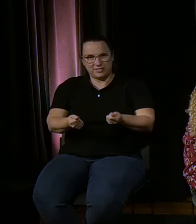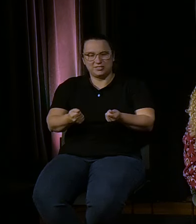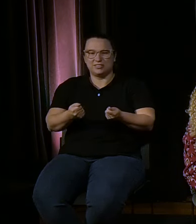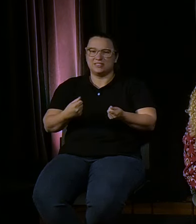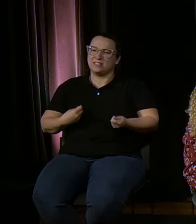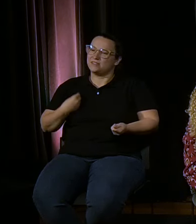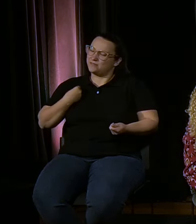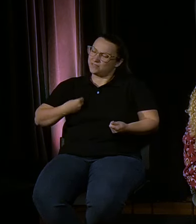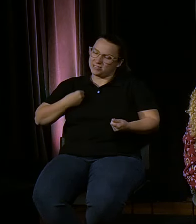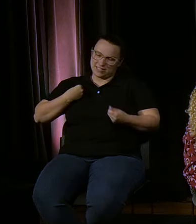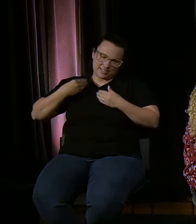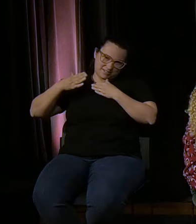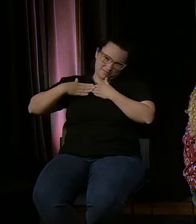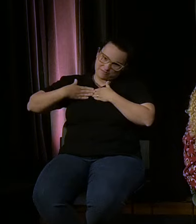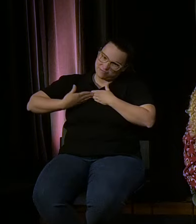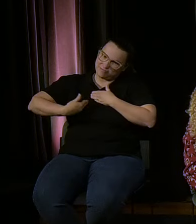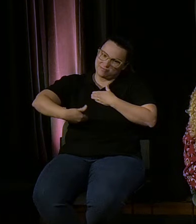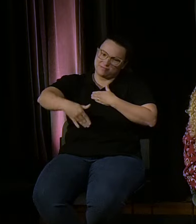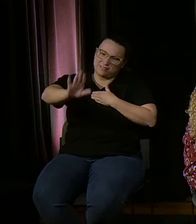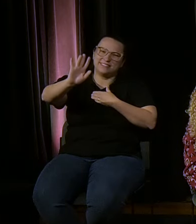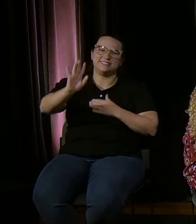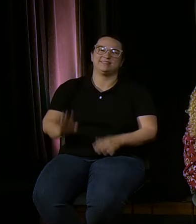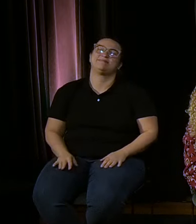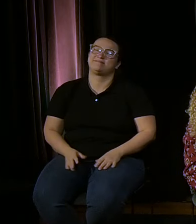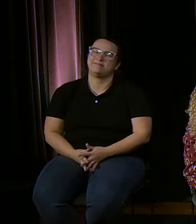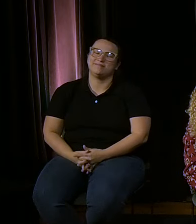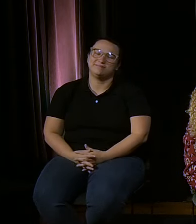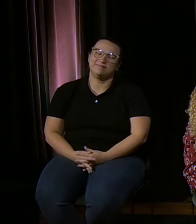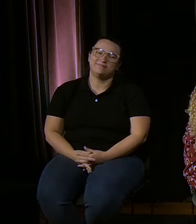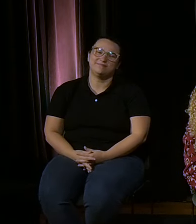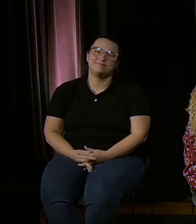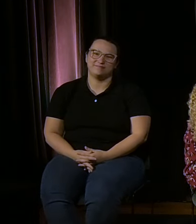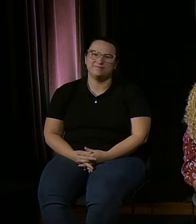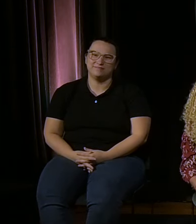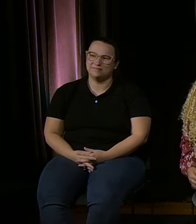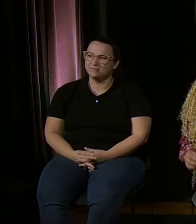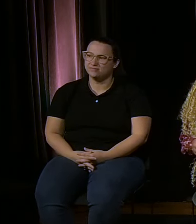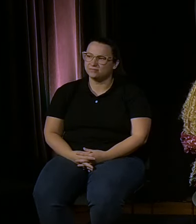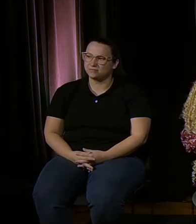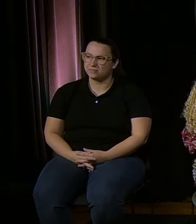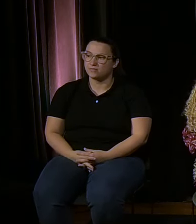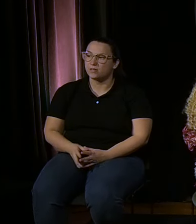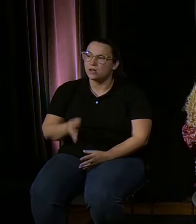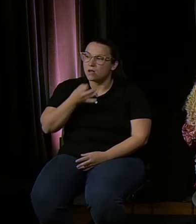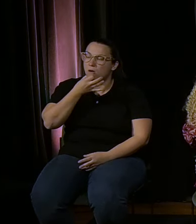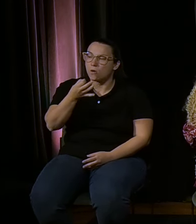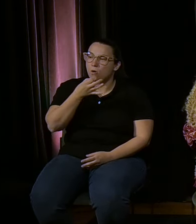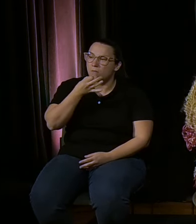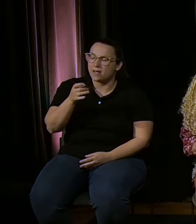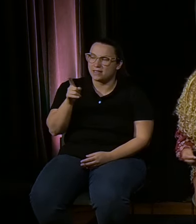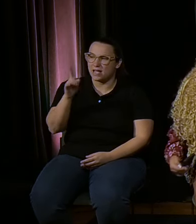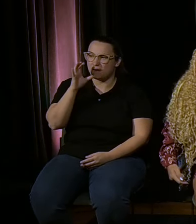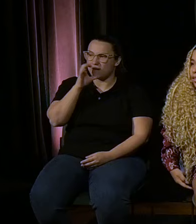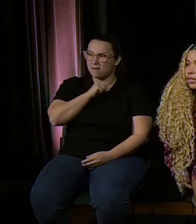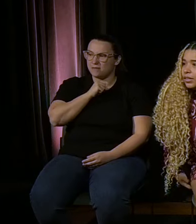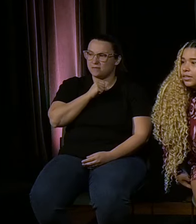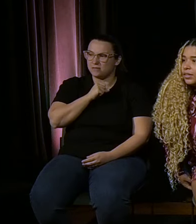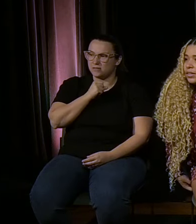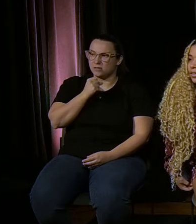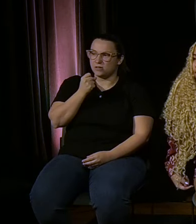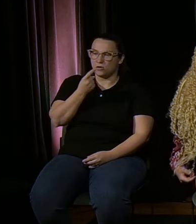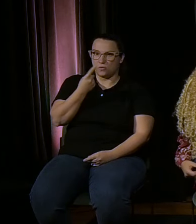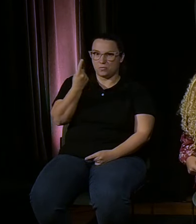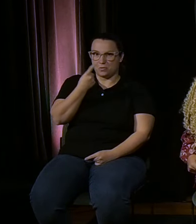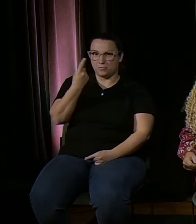vida longa, Indeterminações e toda essa sessão. Gabriel, antes de você... Só fazer um comentário rápido, que é... O primeiro filme